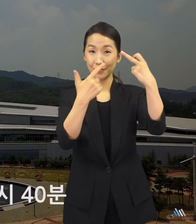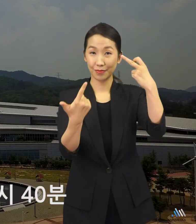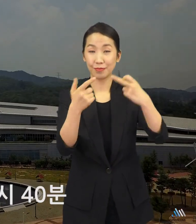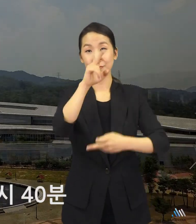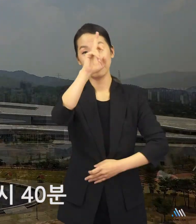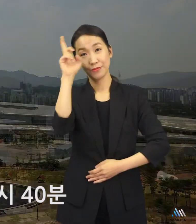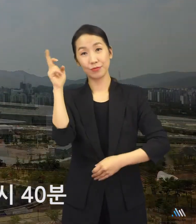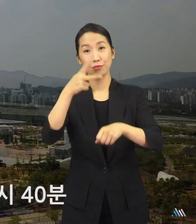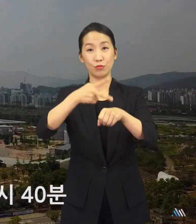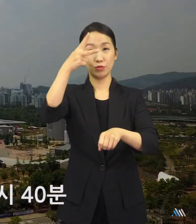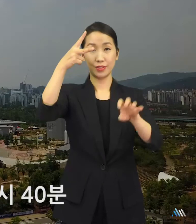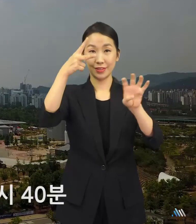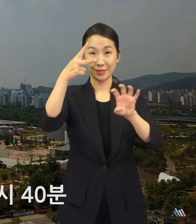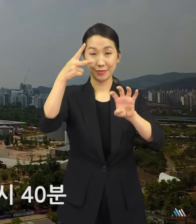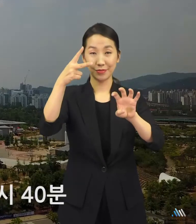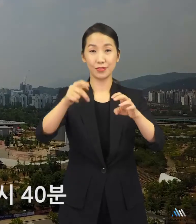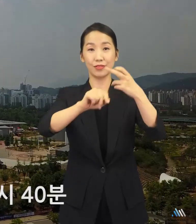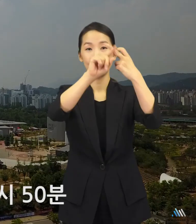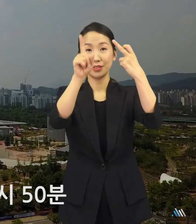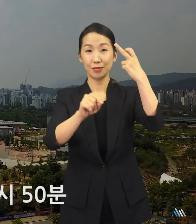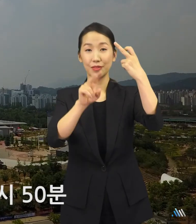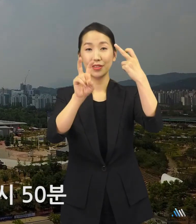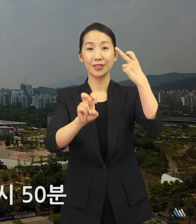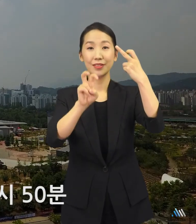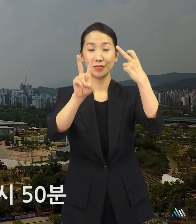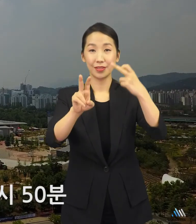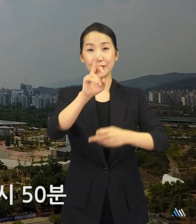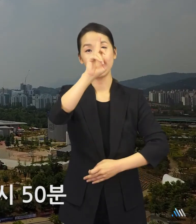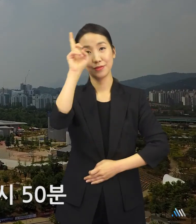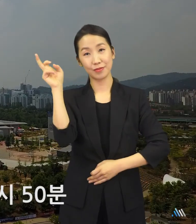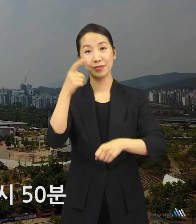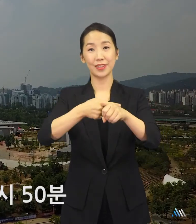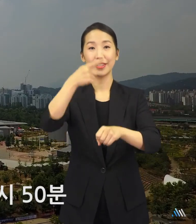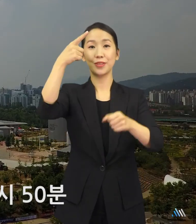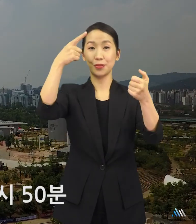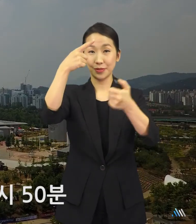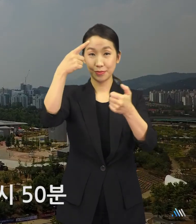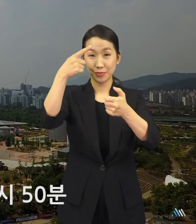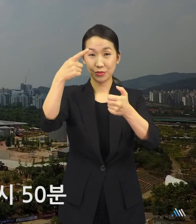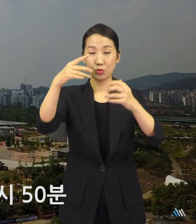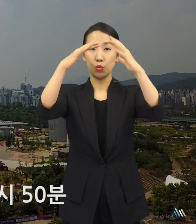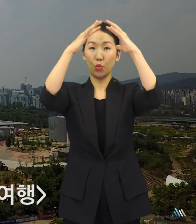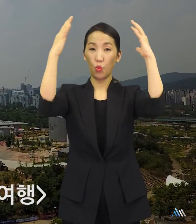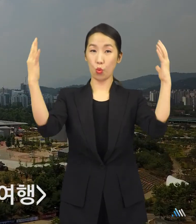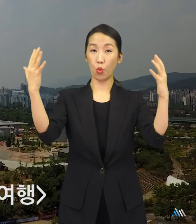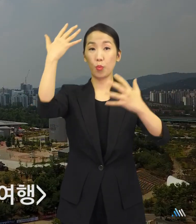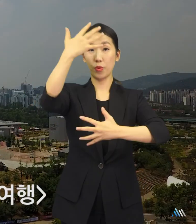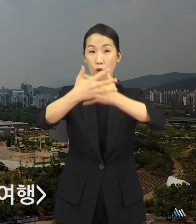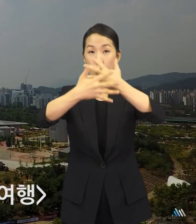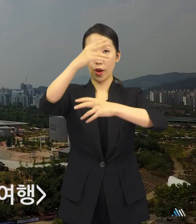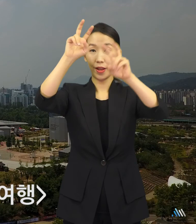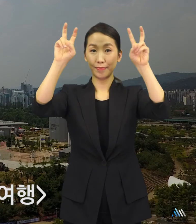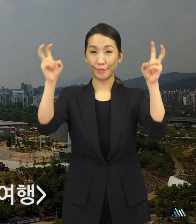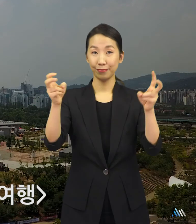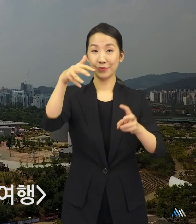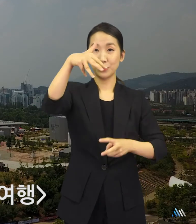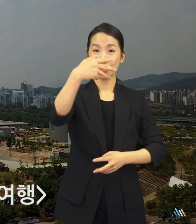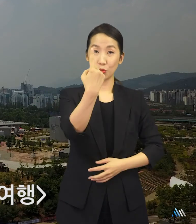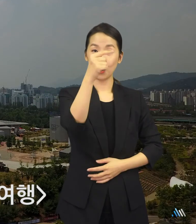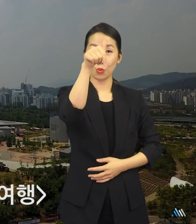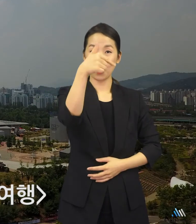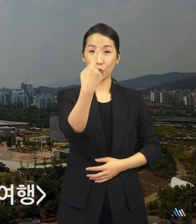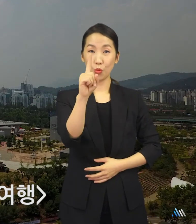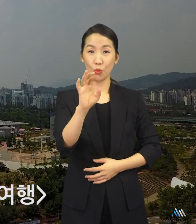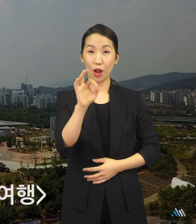12월 16일 오후 2시 40분, 12월 22일 오후 1시 50분 돔 영화